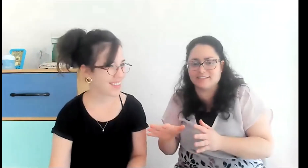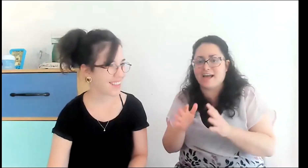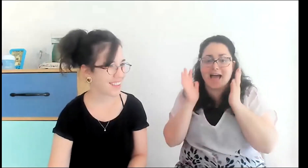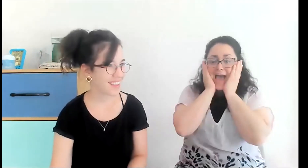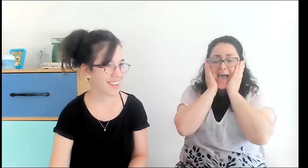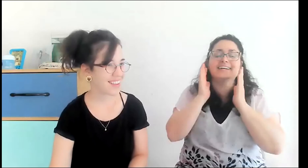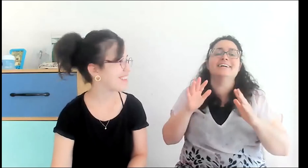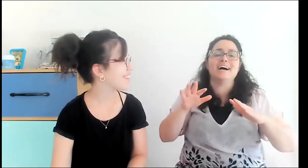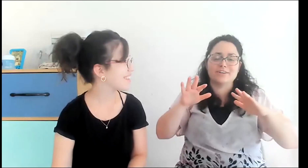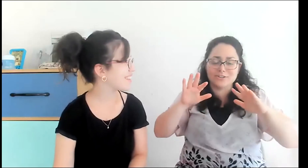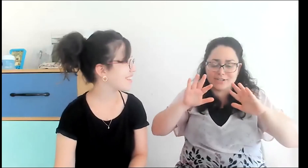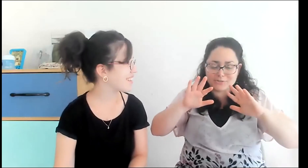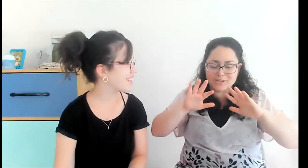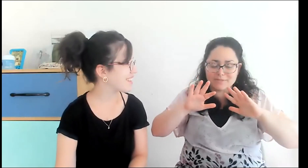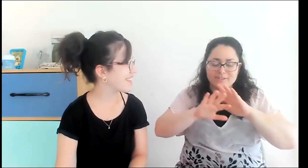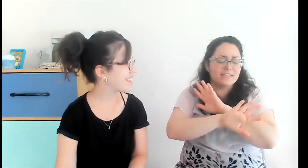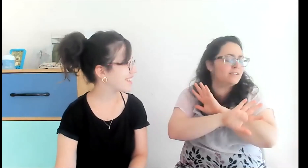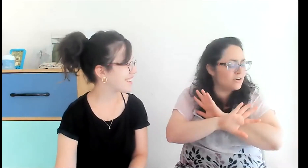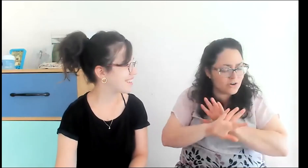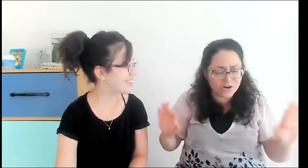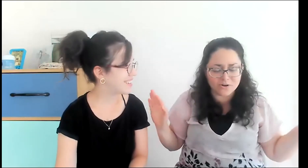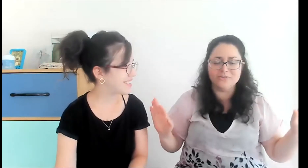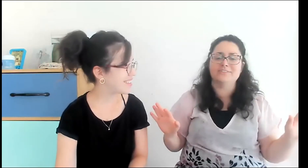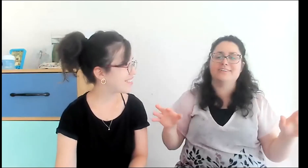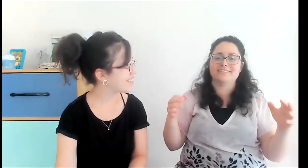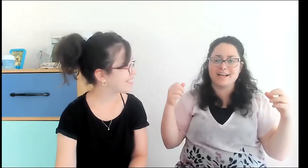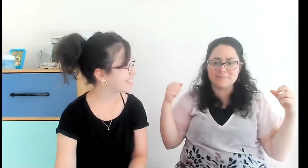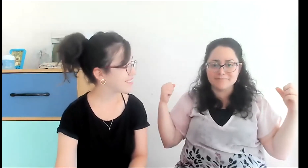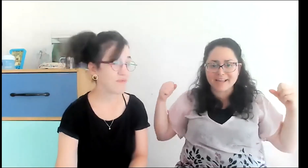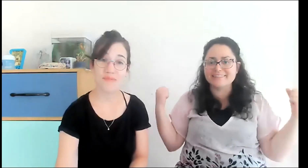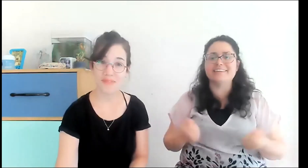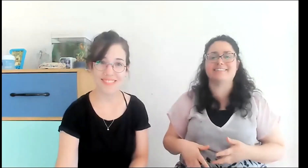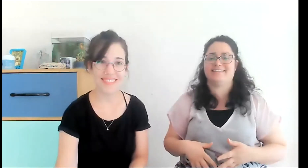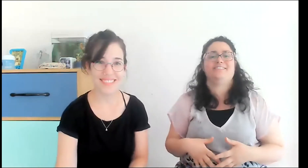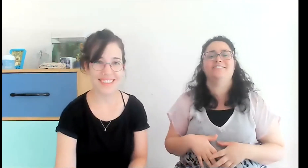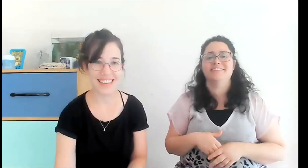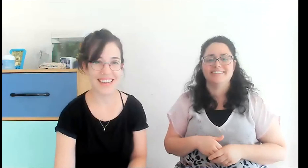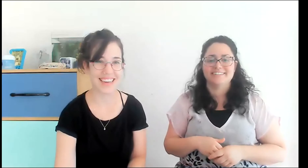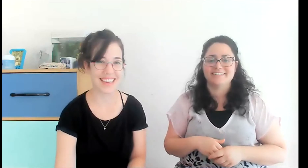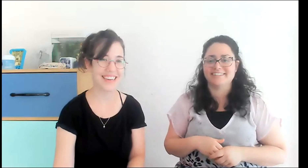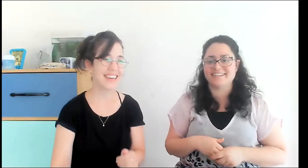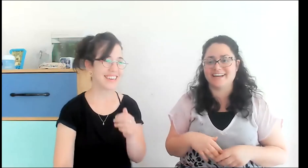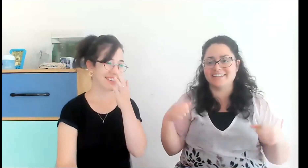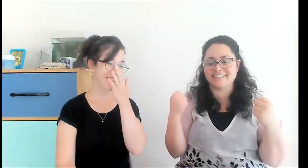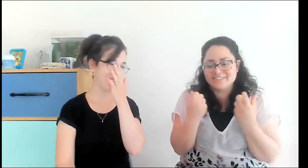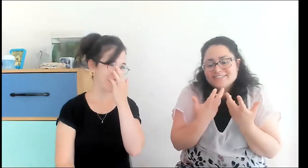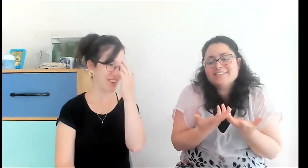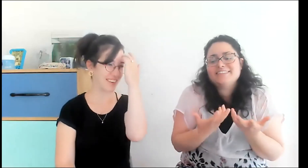התקווה, אבל כל עוד אנחנו זוכרים בסוף להגיד לא, אז זה ככה מחדד אצלנו את בדיוק. את